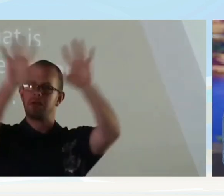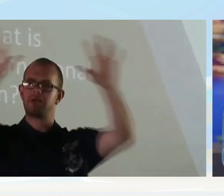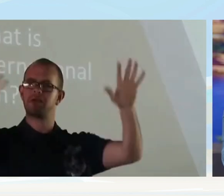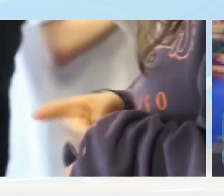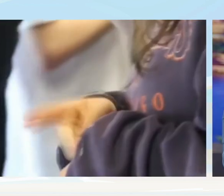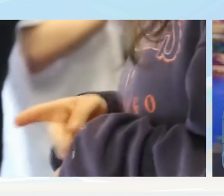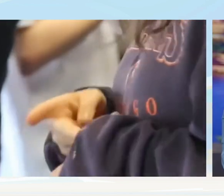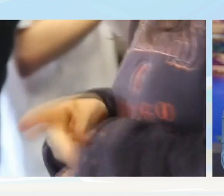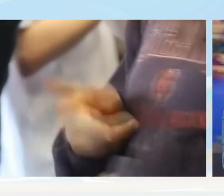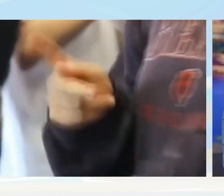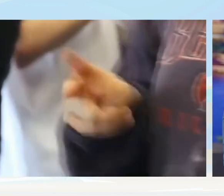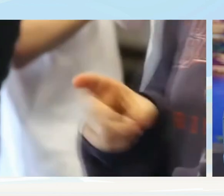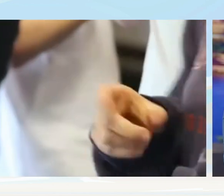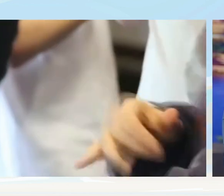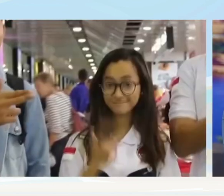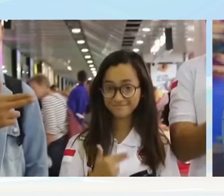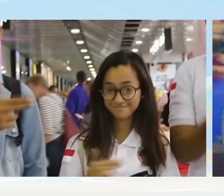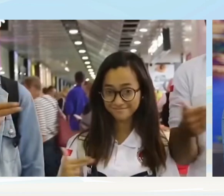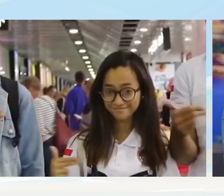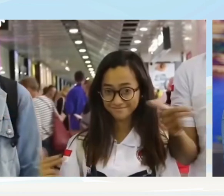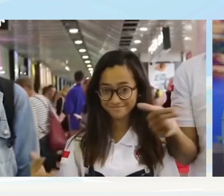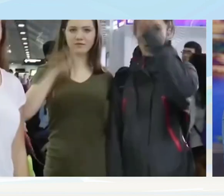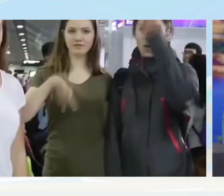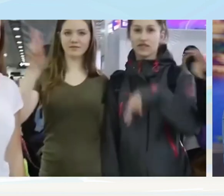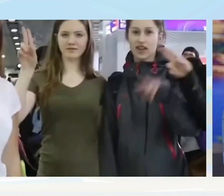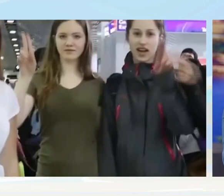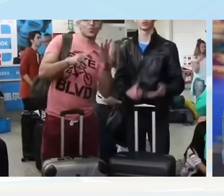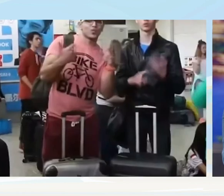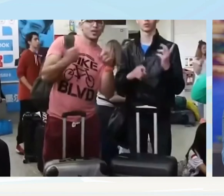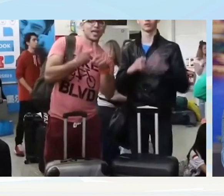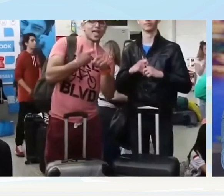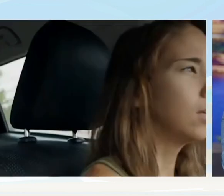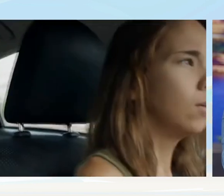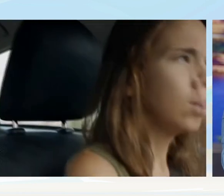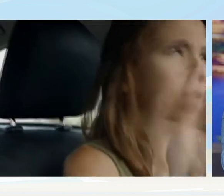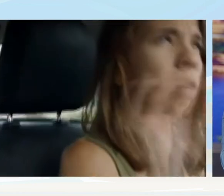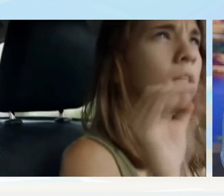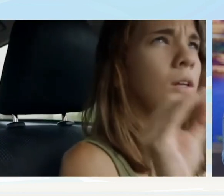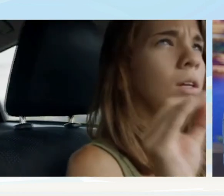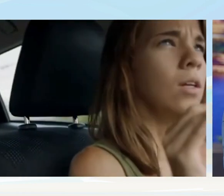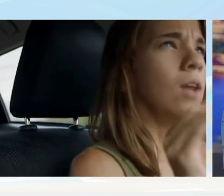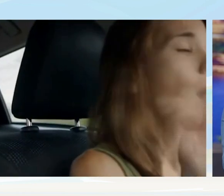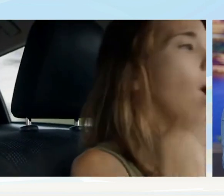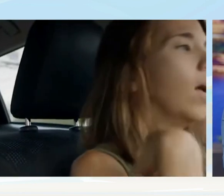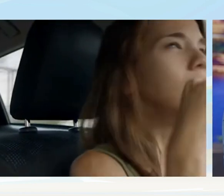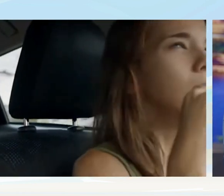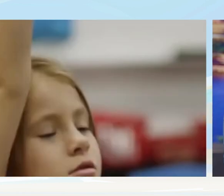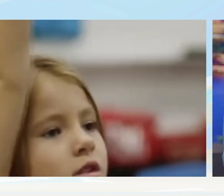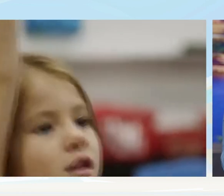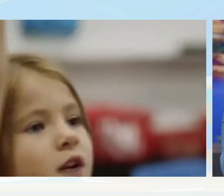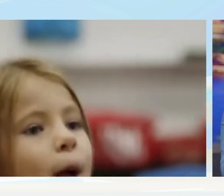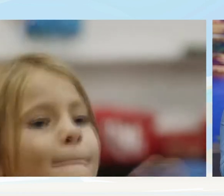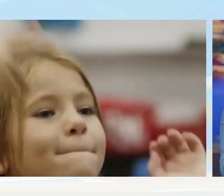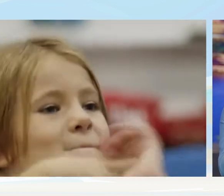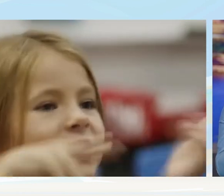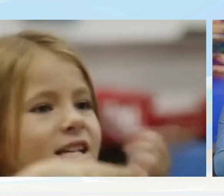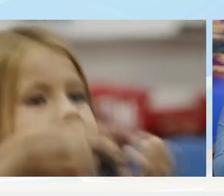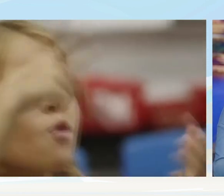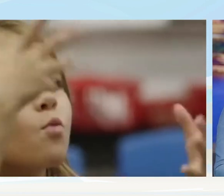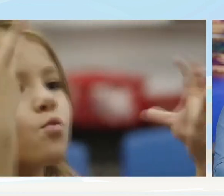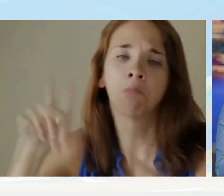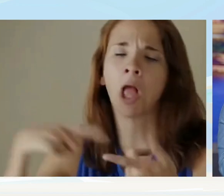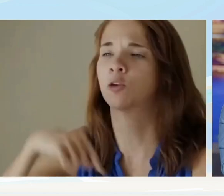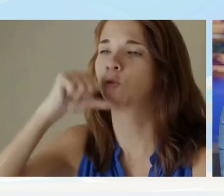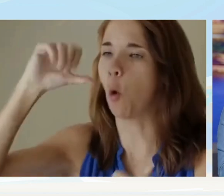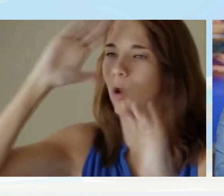عايز افهم حاجه، هو احنا حضرتك بتقولي في اكتر من لغه للاشاره، لانه الكلمات او المفردات المستخدمه مثلا باللغه العربيه